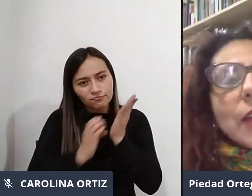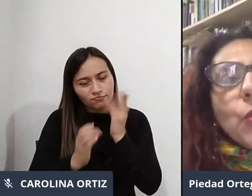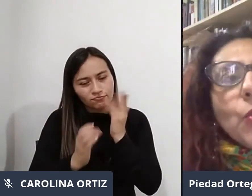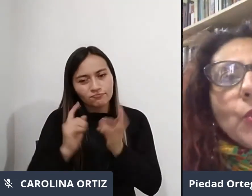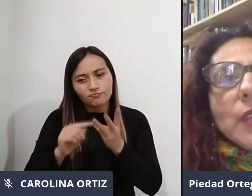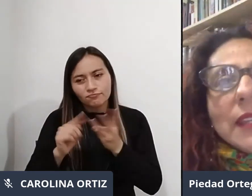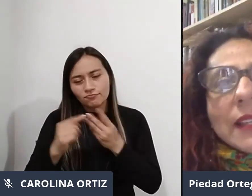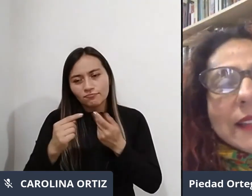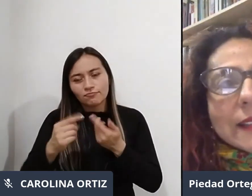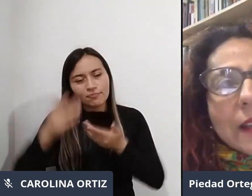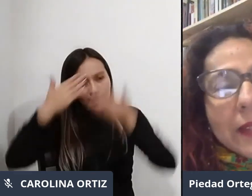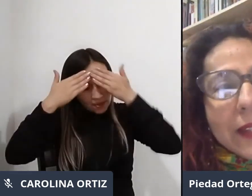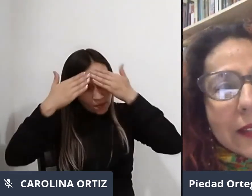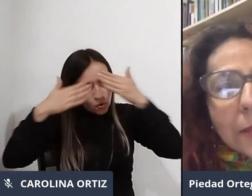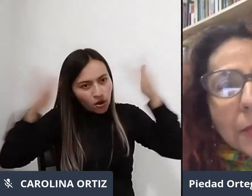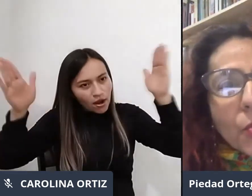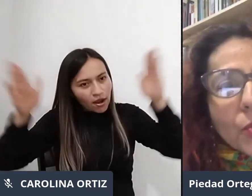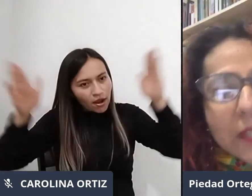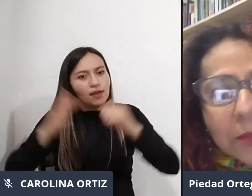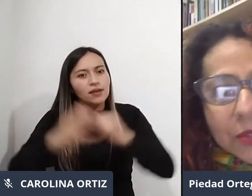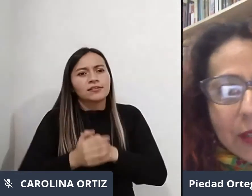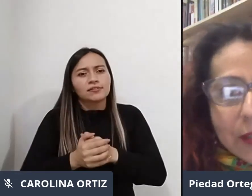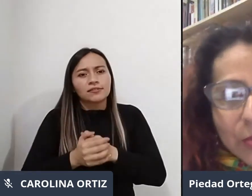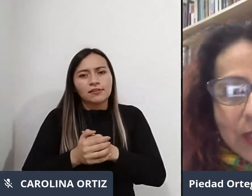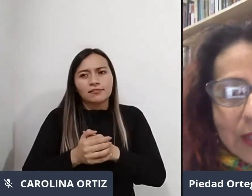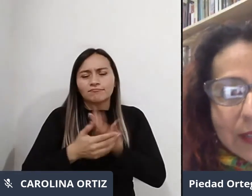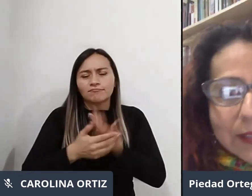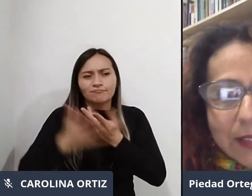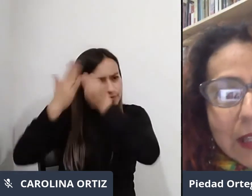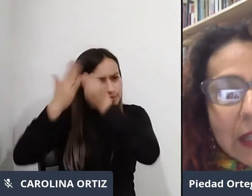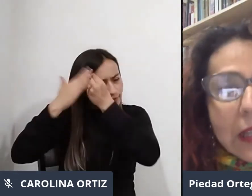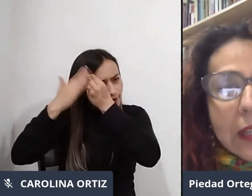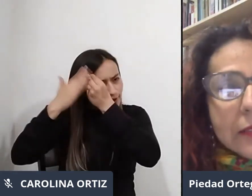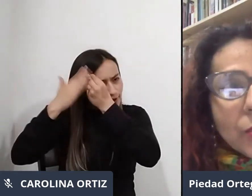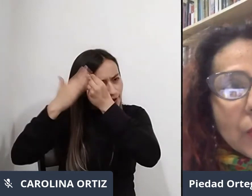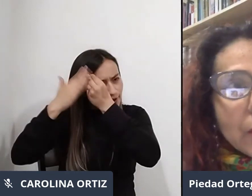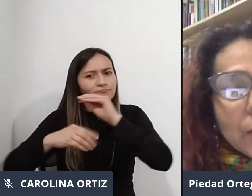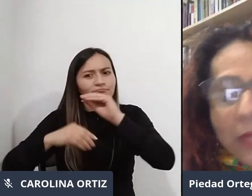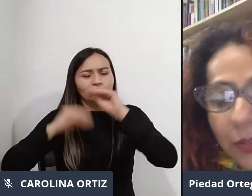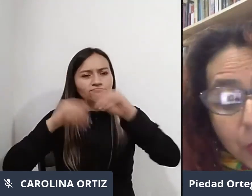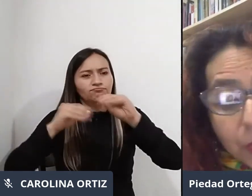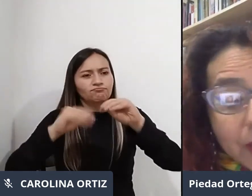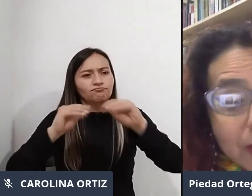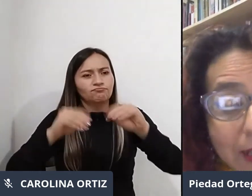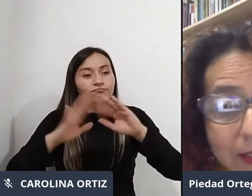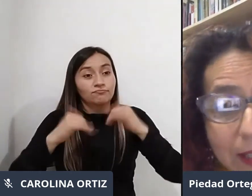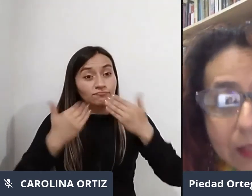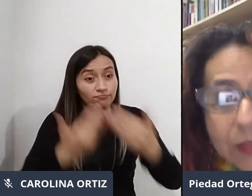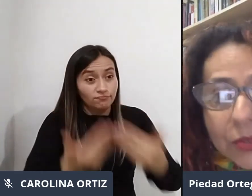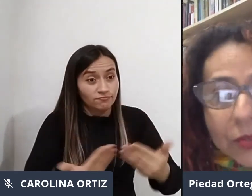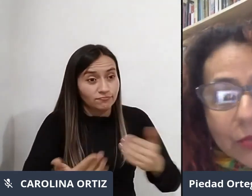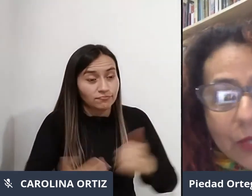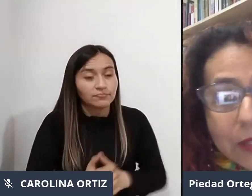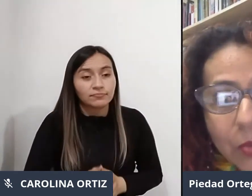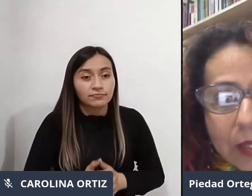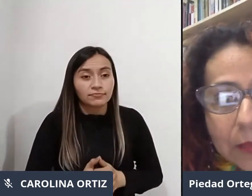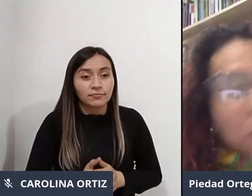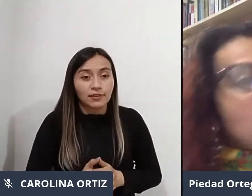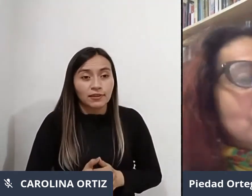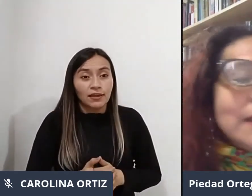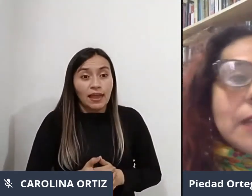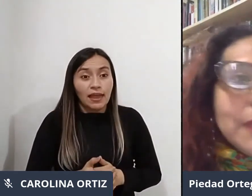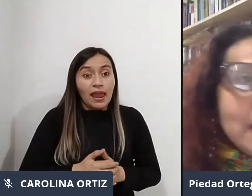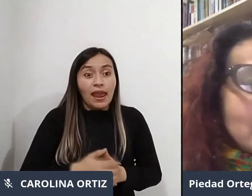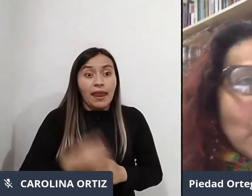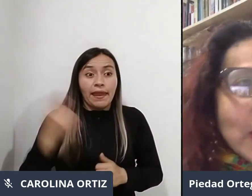las ecologías de saberes que producimos en la escuela, ¿sí? Yo creo que no podemos generalizar en torno a la escuela. Por